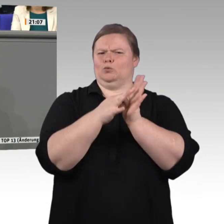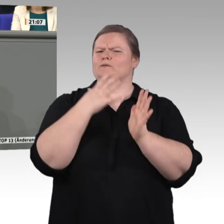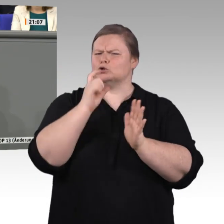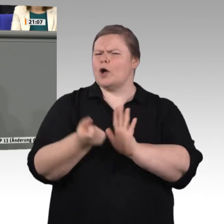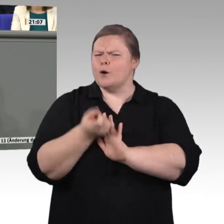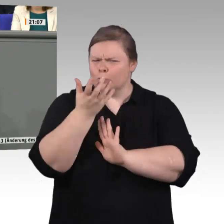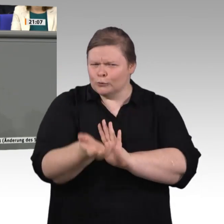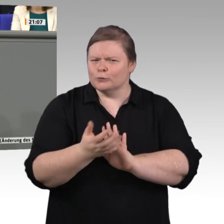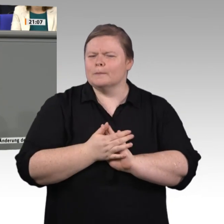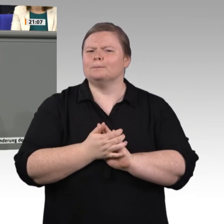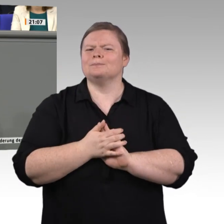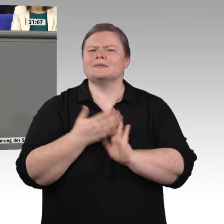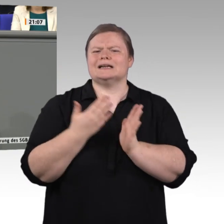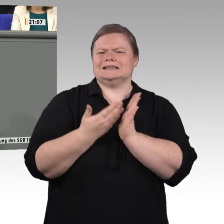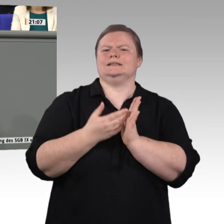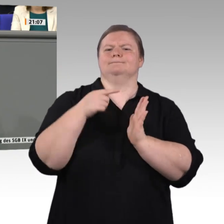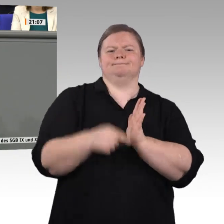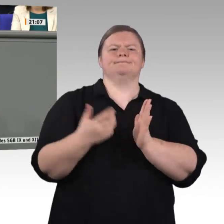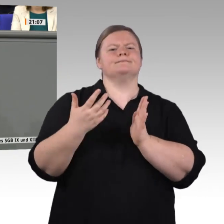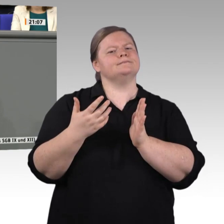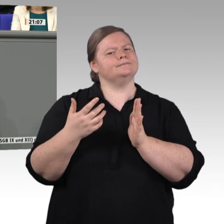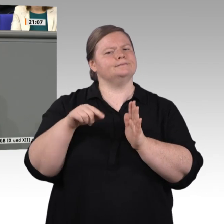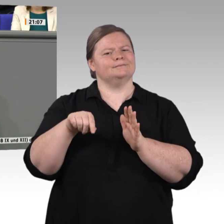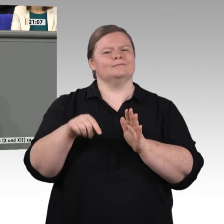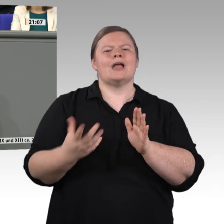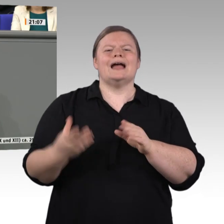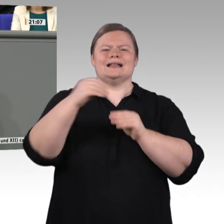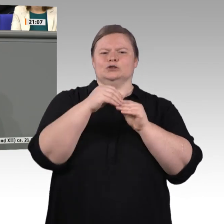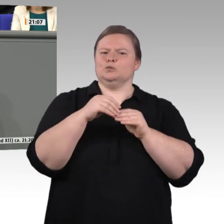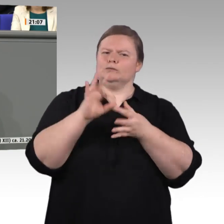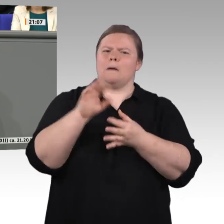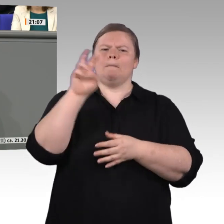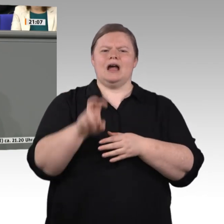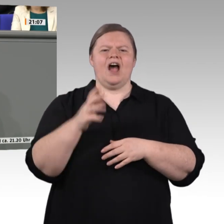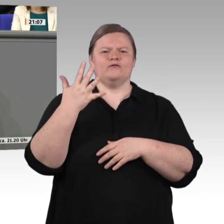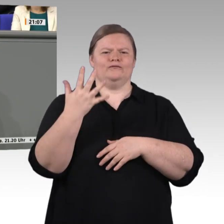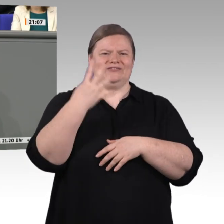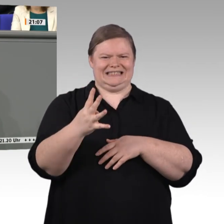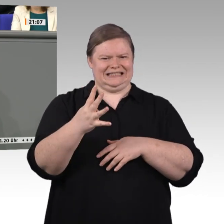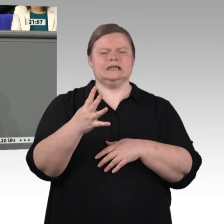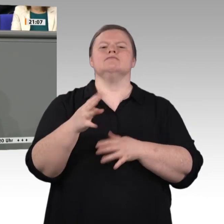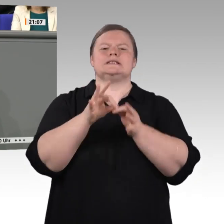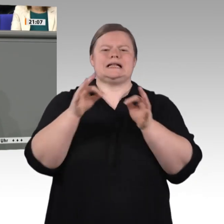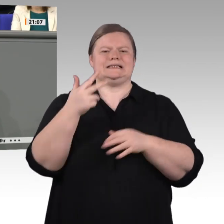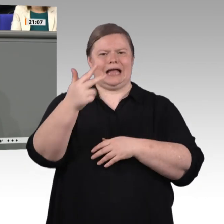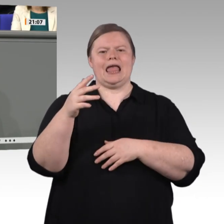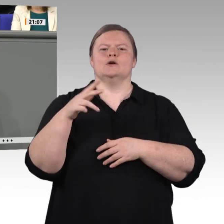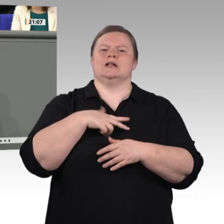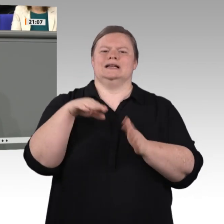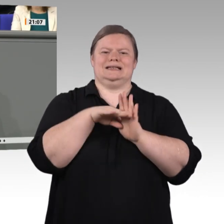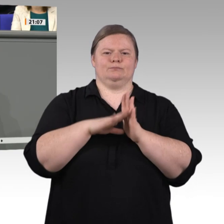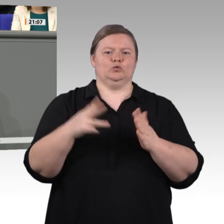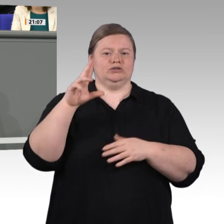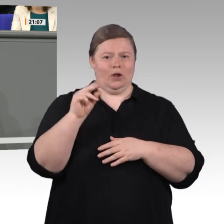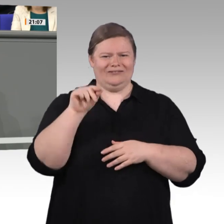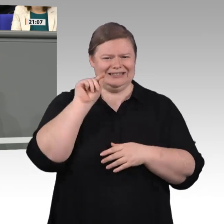Bundesteilhabegesetz, damit auch im Teilhabeplanverfahren die Feststellung der Dauerhaftigkeit einer vollen Erwerbsminderungsrente erfolgen